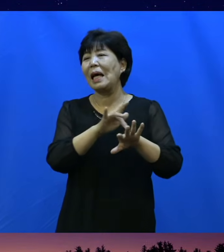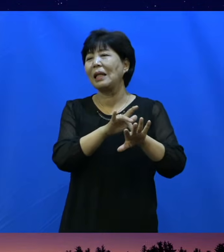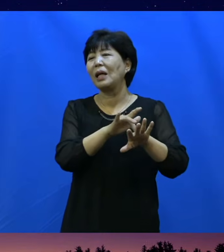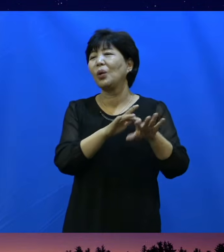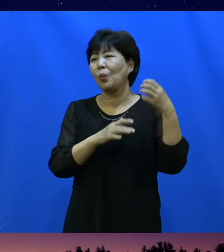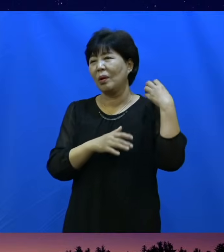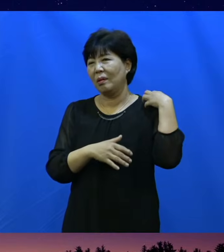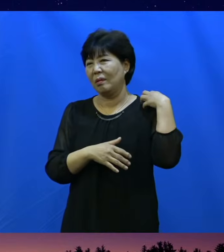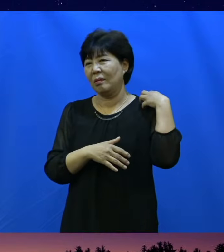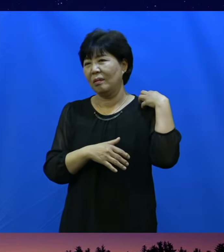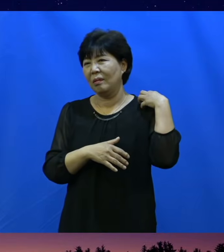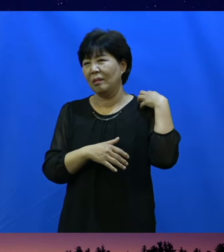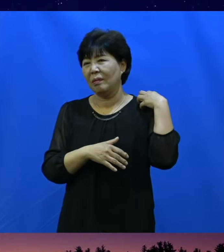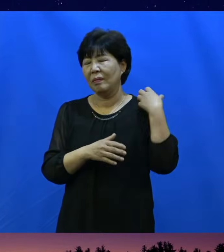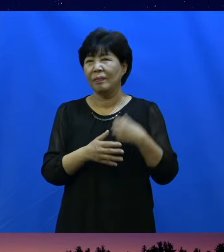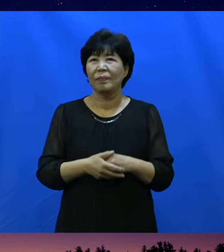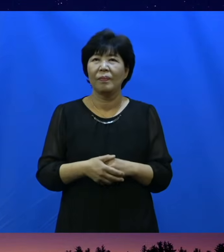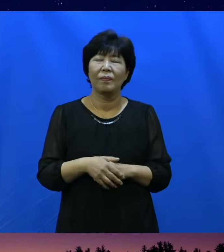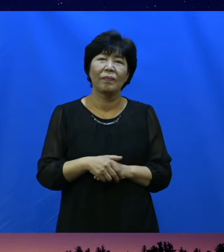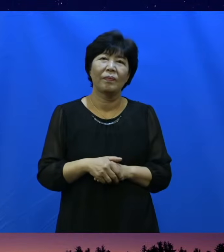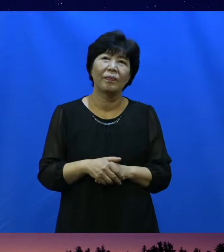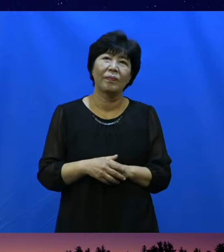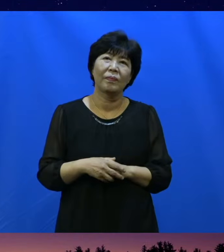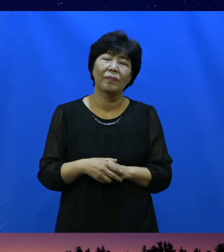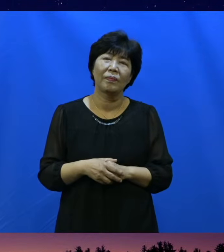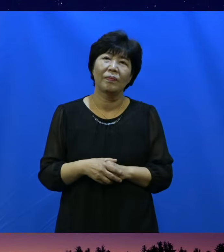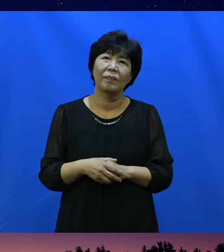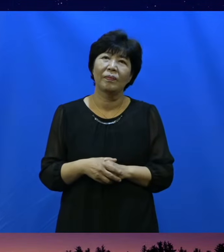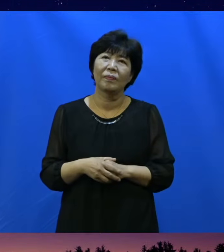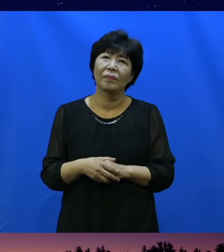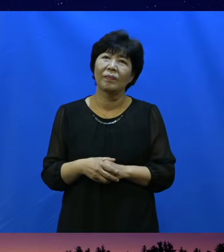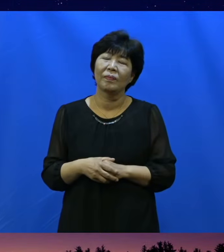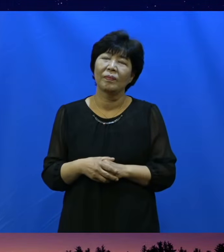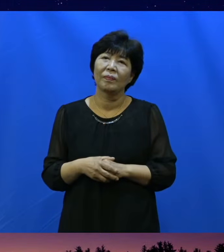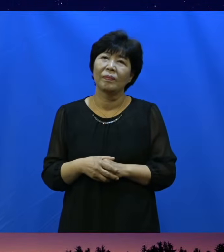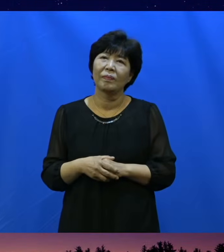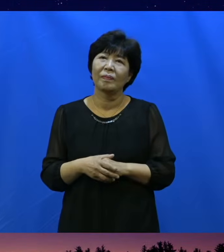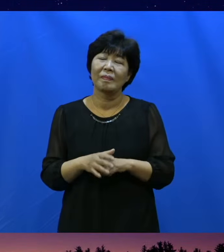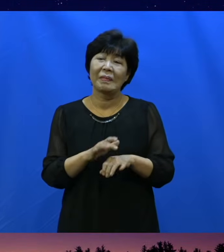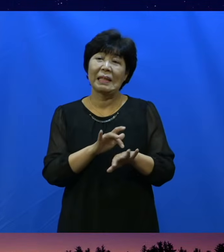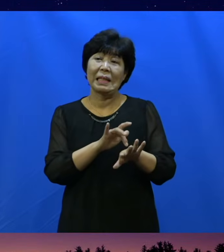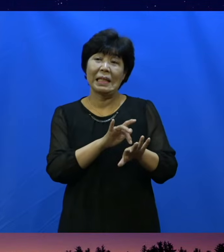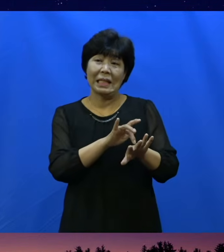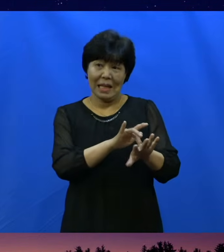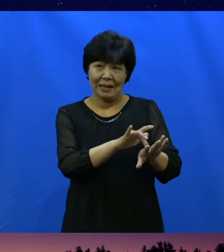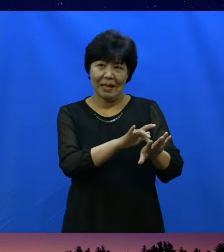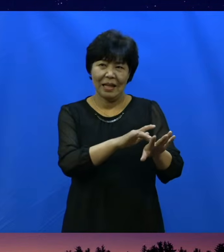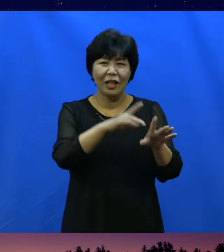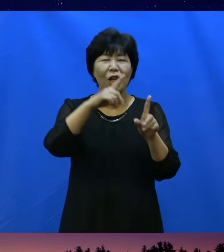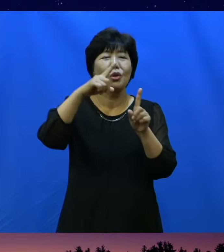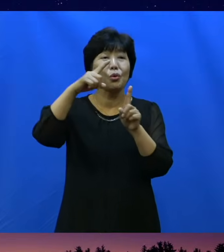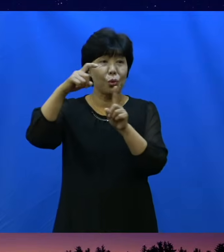정죄감을 심어주고 동시에 또 유혹을 해요. 그죠? 그 사탄의 속삭임이에요.